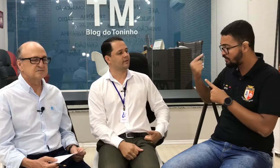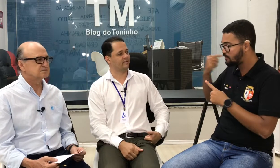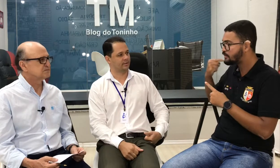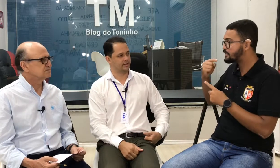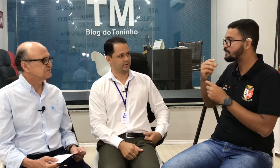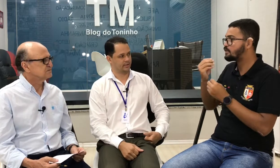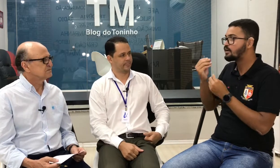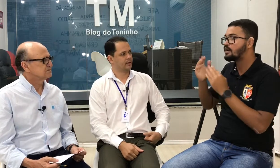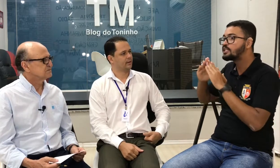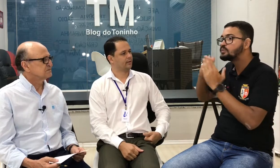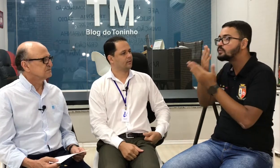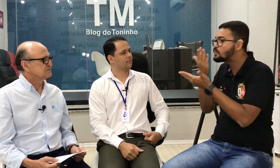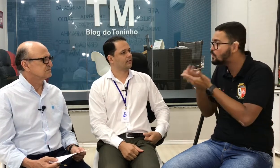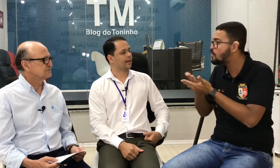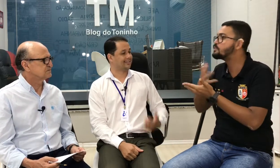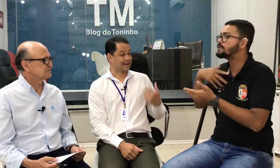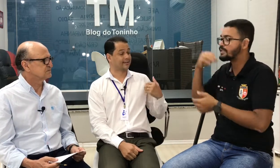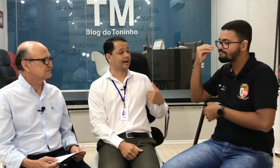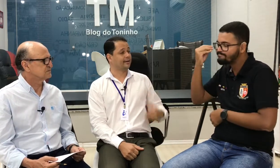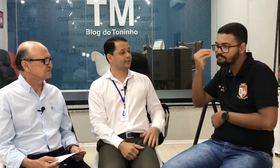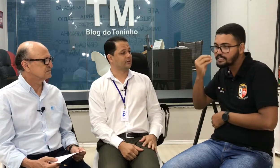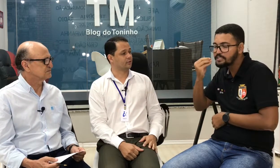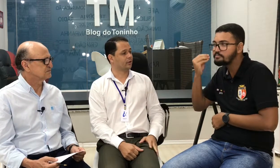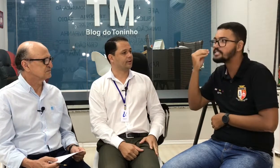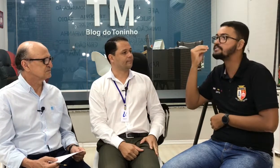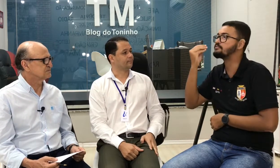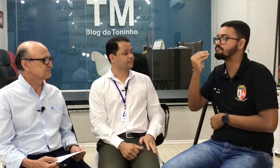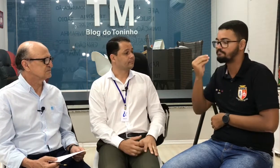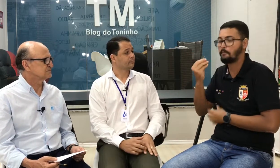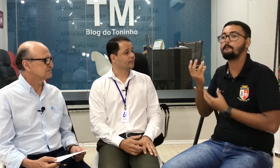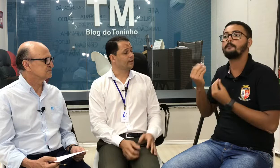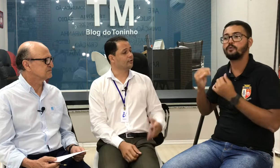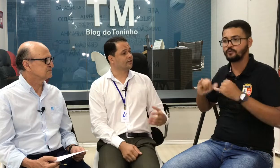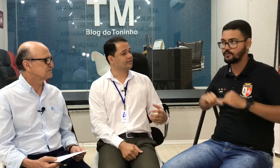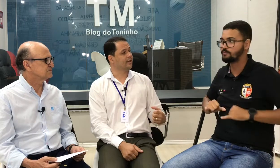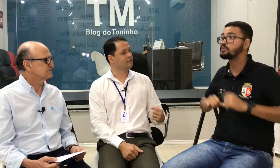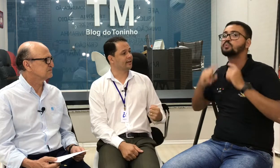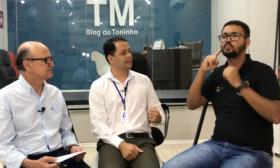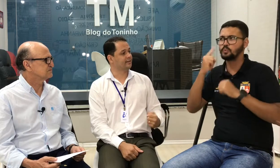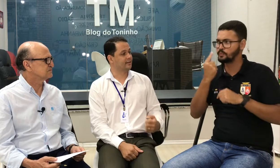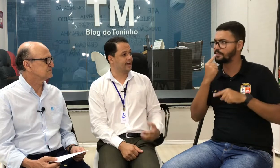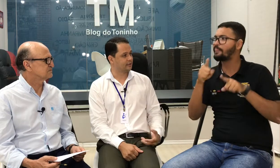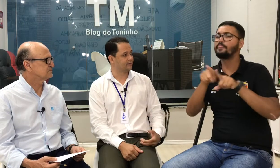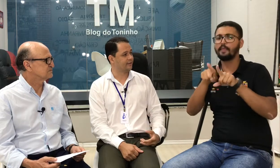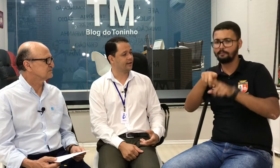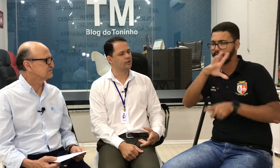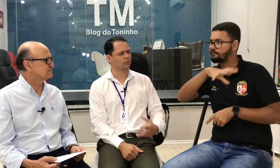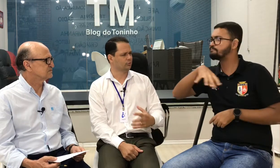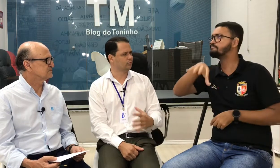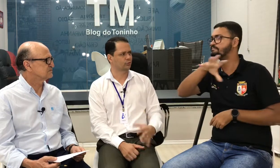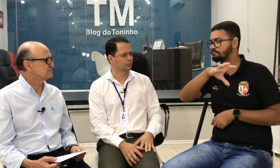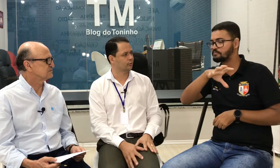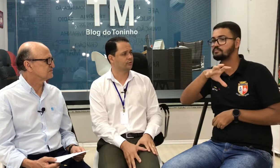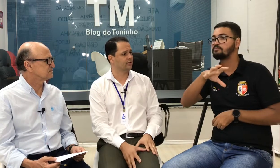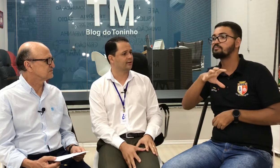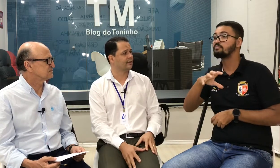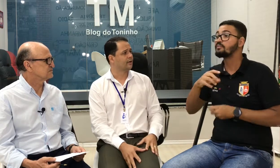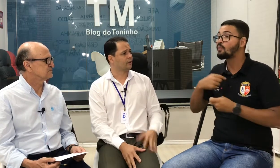vida. Então, lá atrás na minha história, eu já sei a experiência que é sofrer. E outros surdos, todos eles, nós passamos